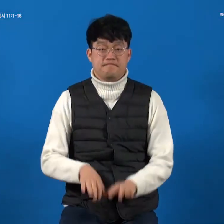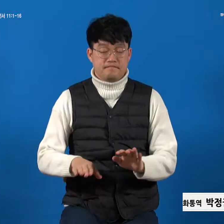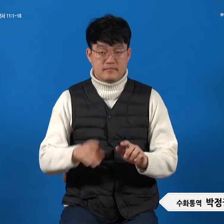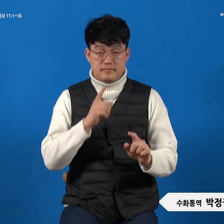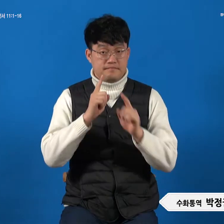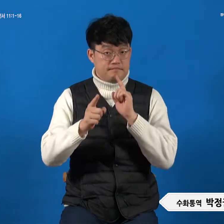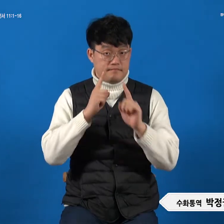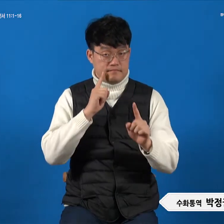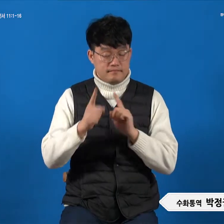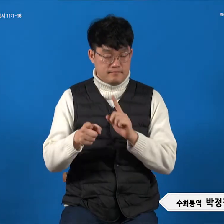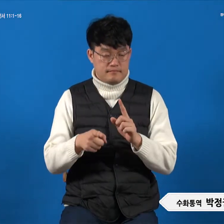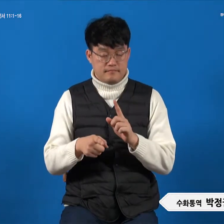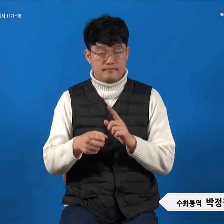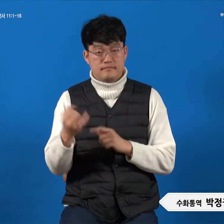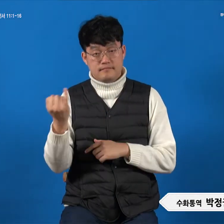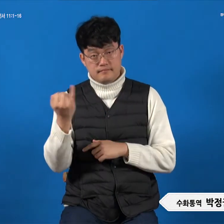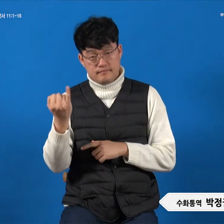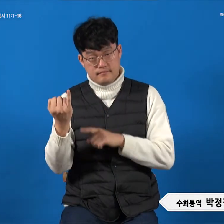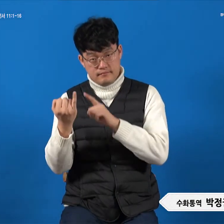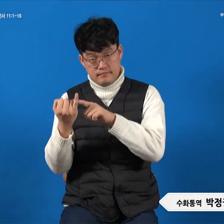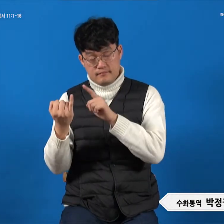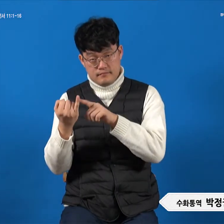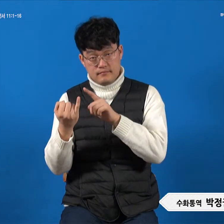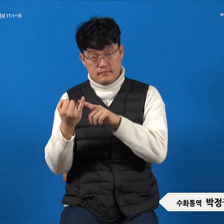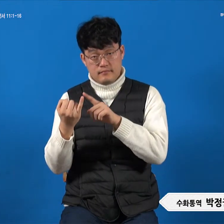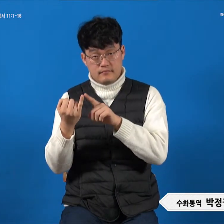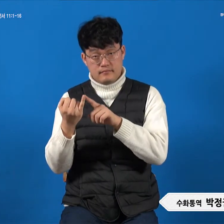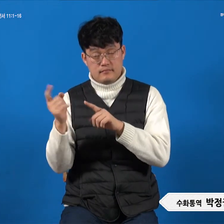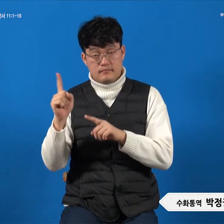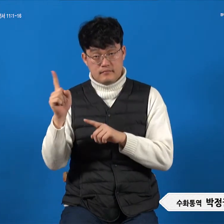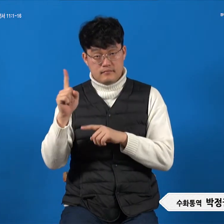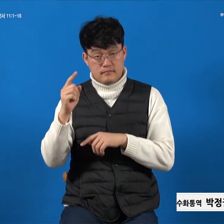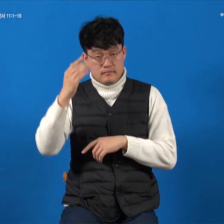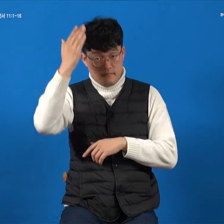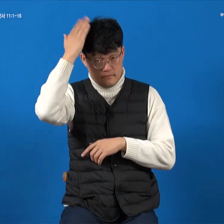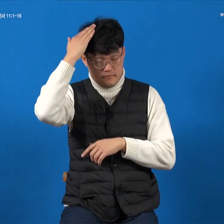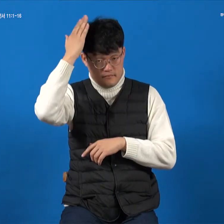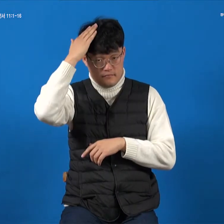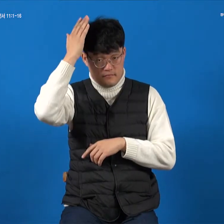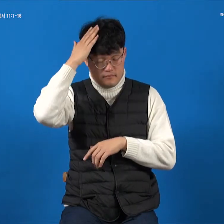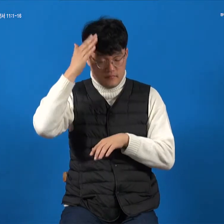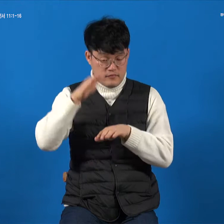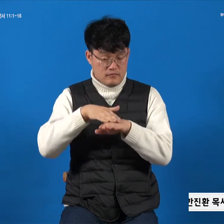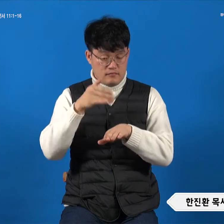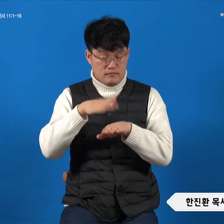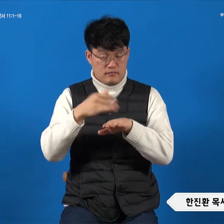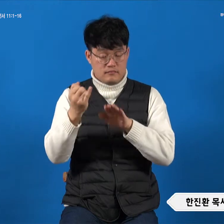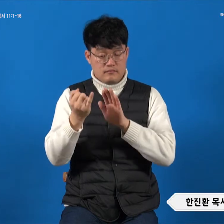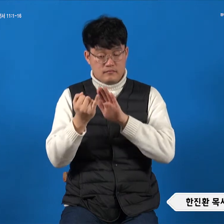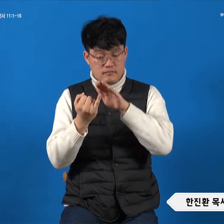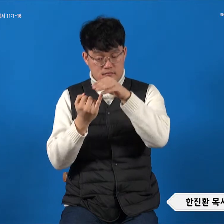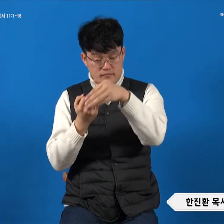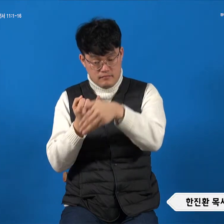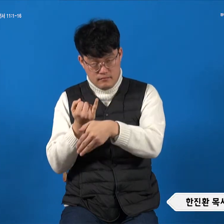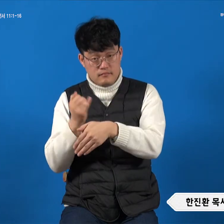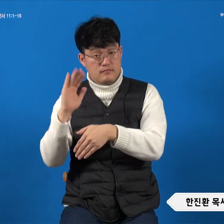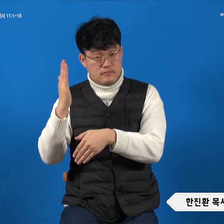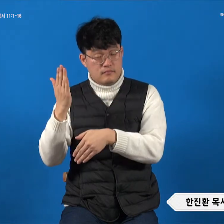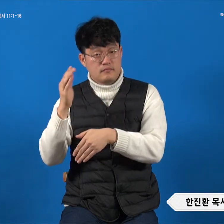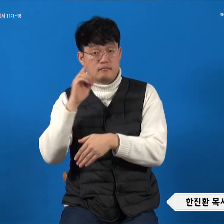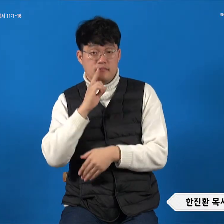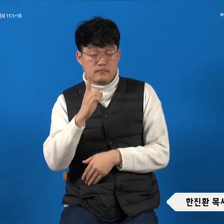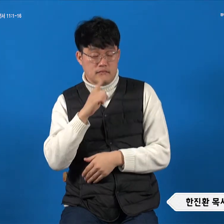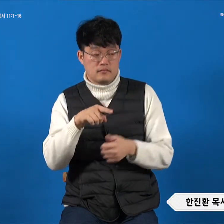이 말씀에 여자는 머리에 노을을 써야 된다 하는 것을 강조를 하고